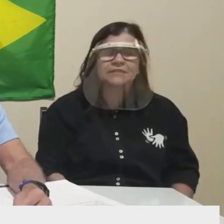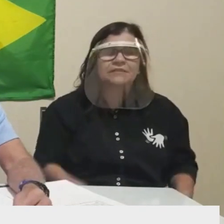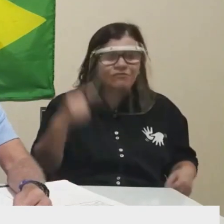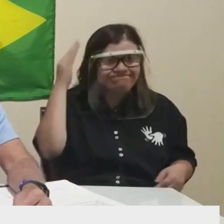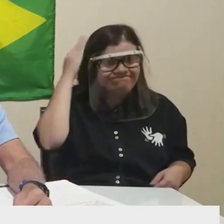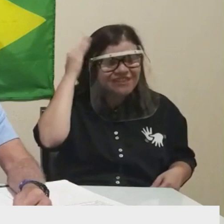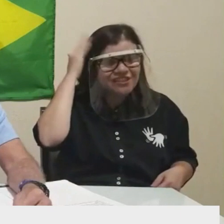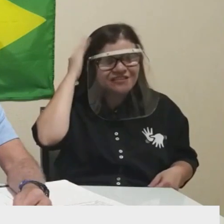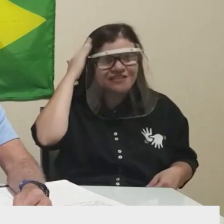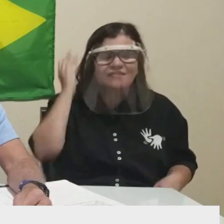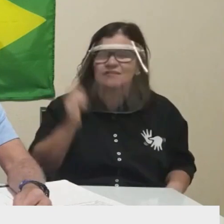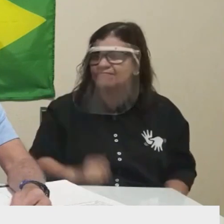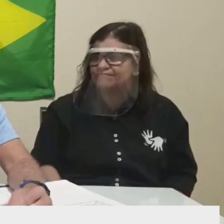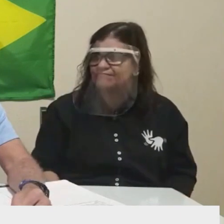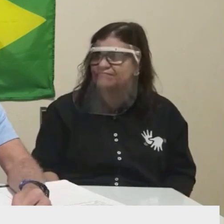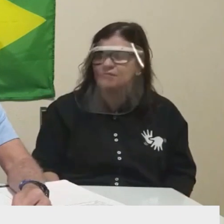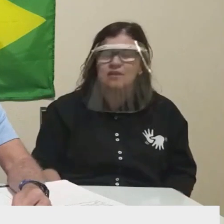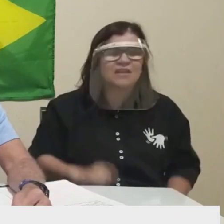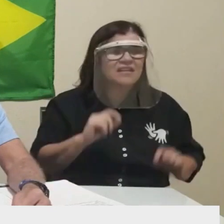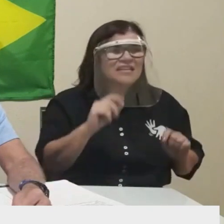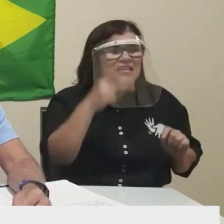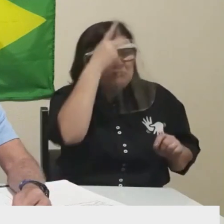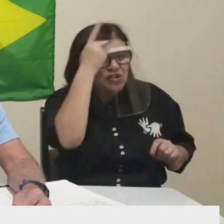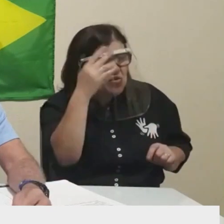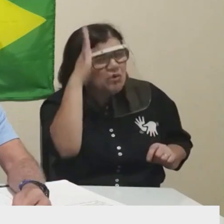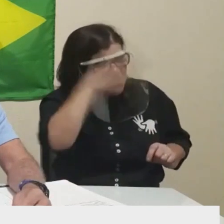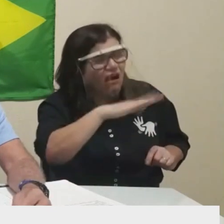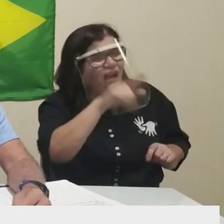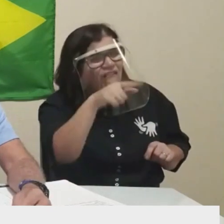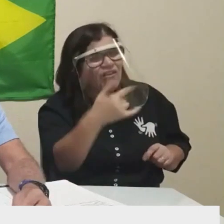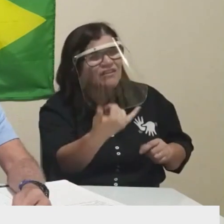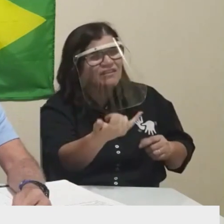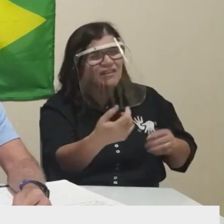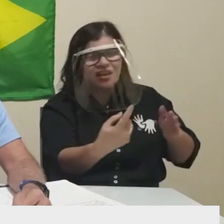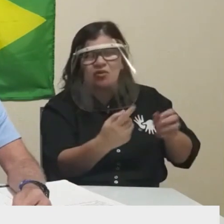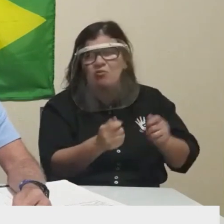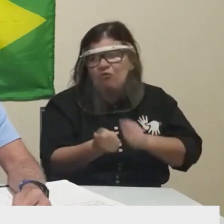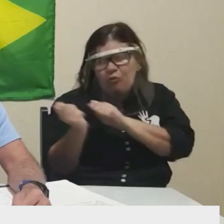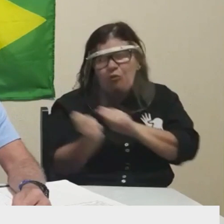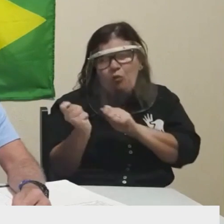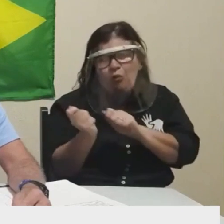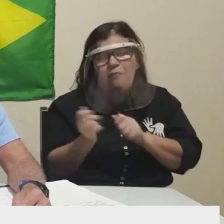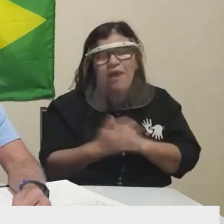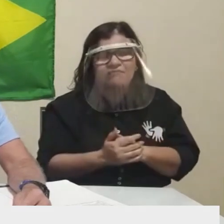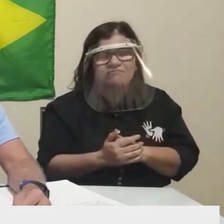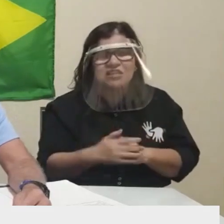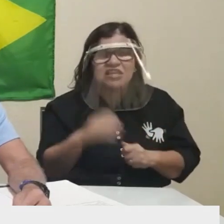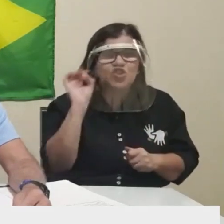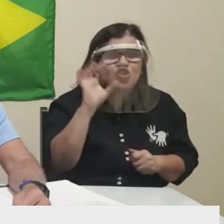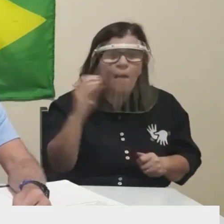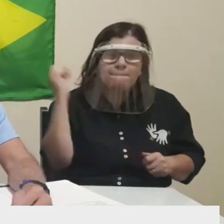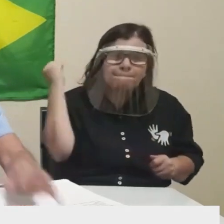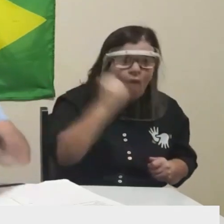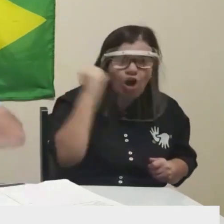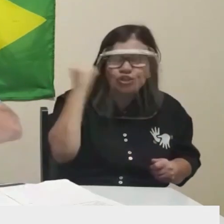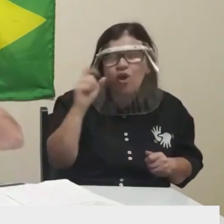campanha de alguns mal intencionados querendo botar em mim a pecha de genocida. Se